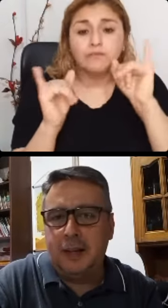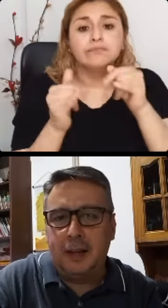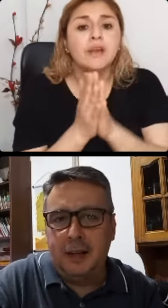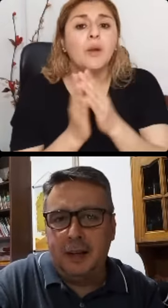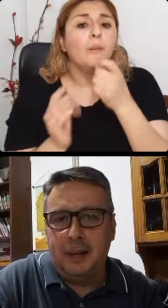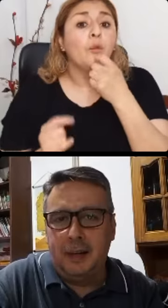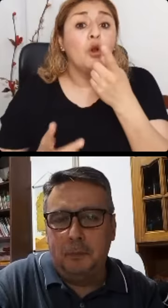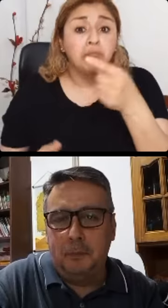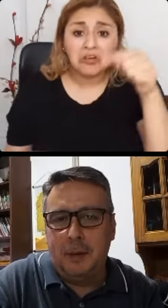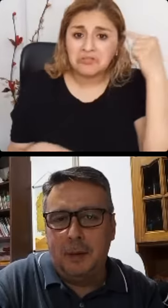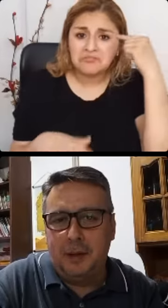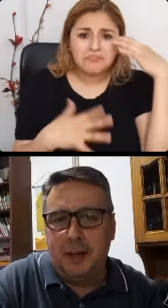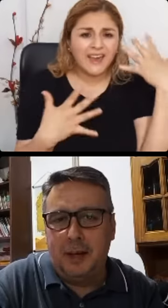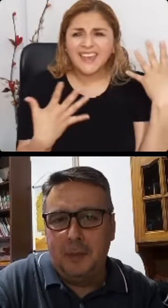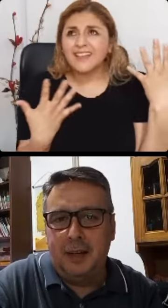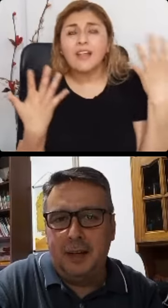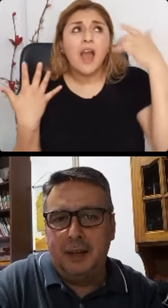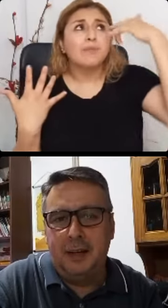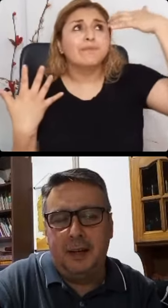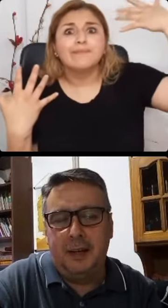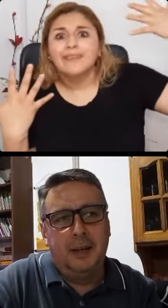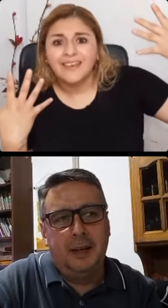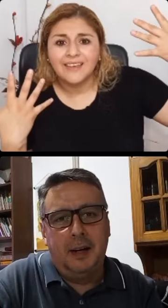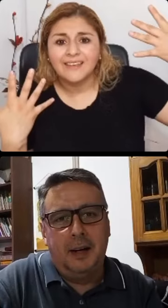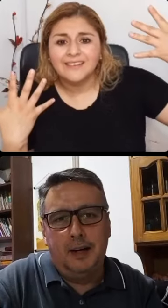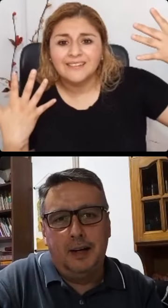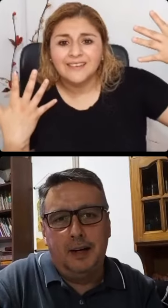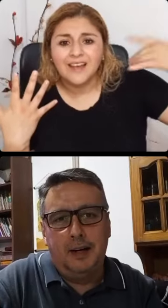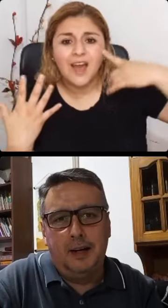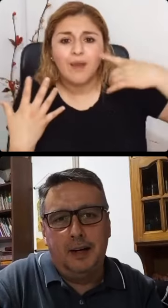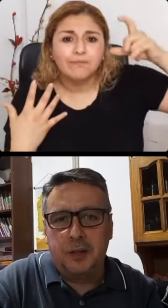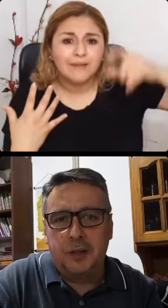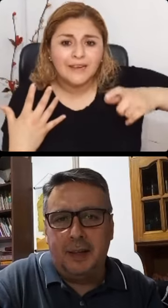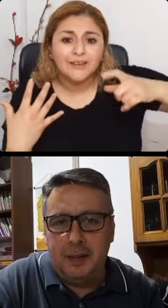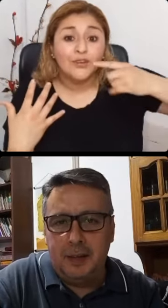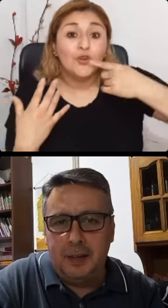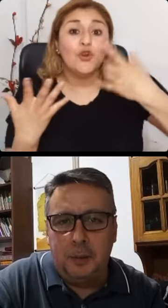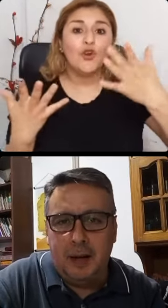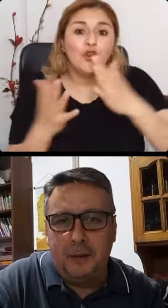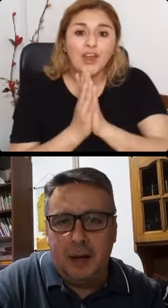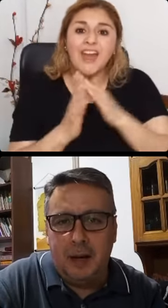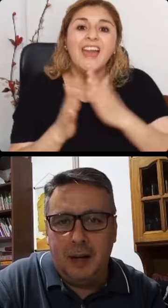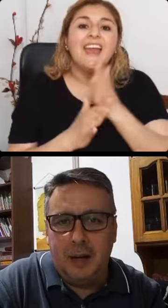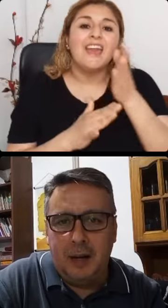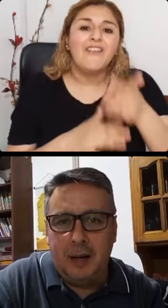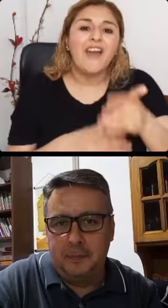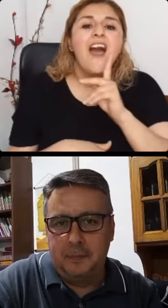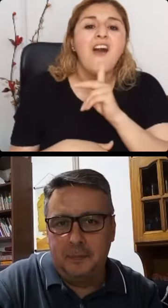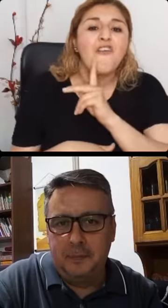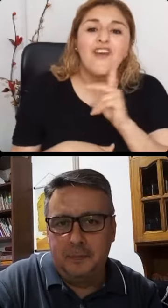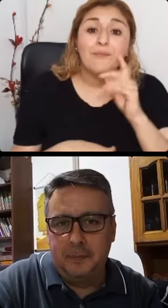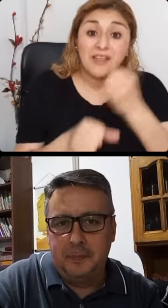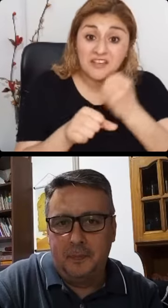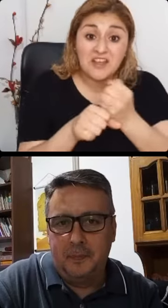Imaginate, pensaba en esto, ¿no? Imaginate una persona que atiende en una farmacia